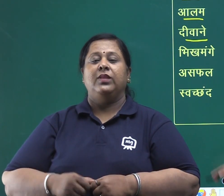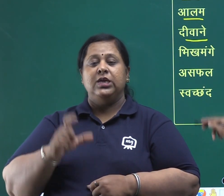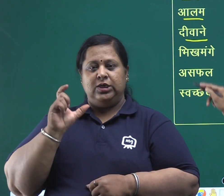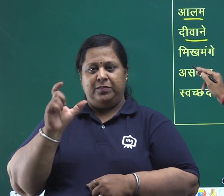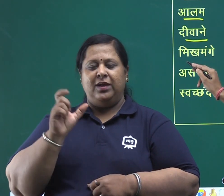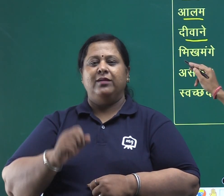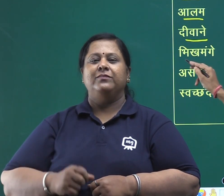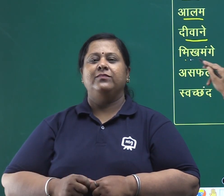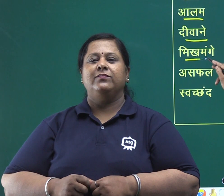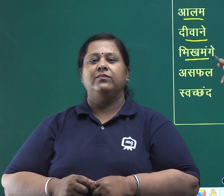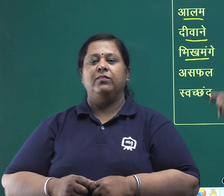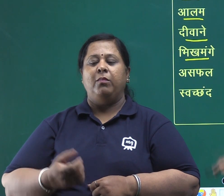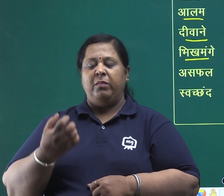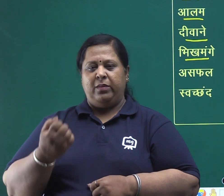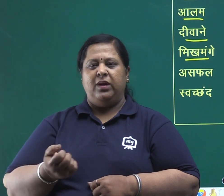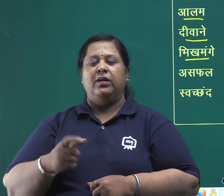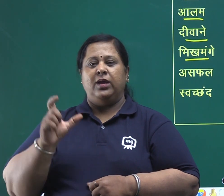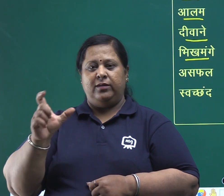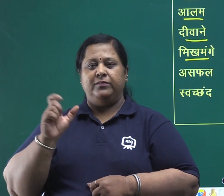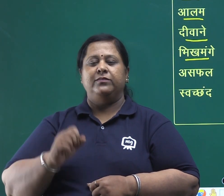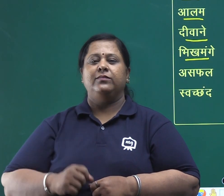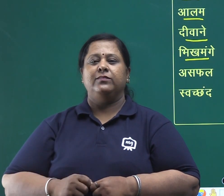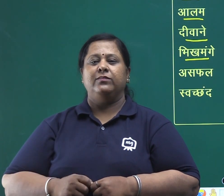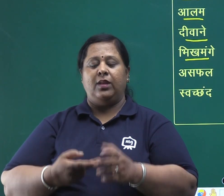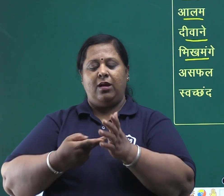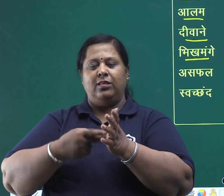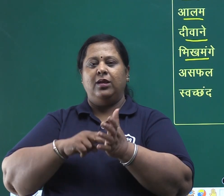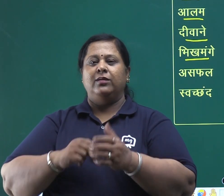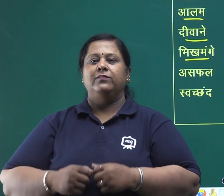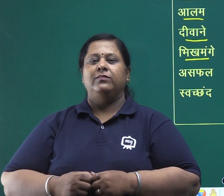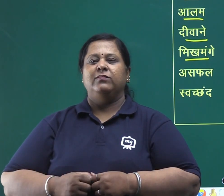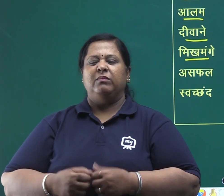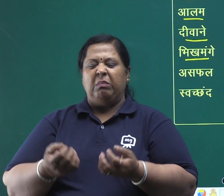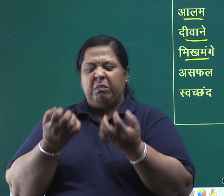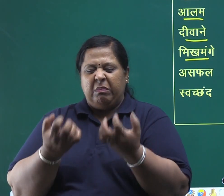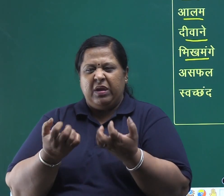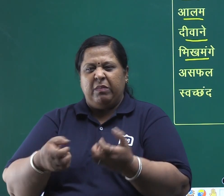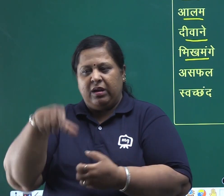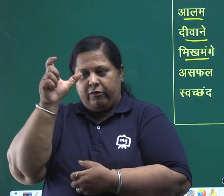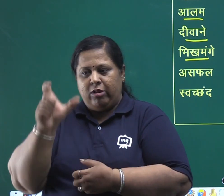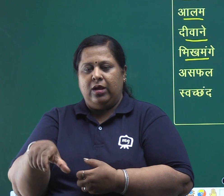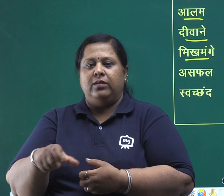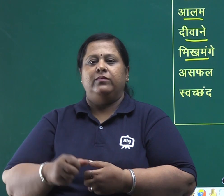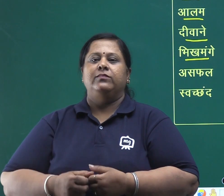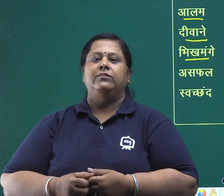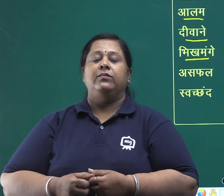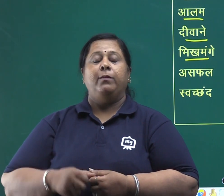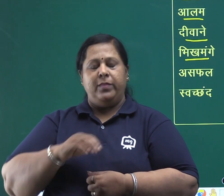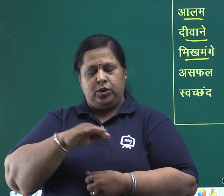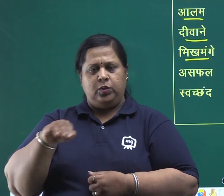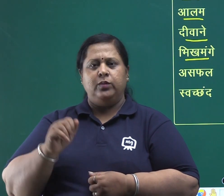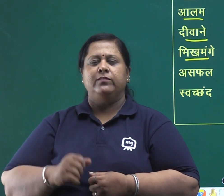शब्द है भिखमंगे, अर्थ है भीख मांगने वाला।